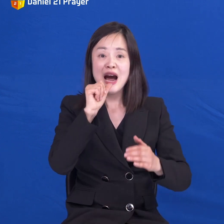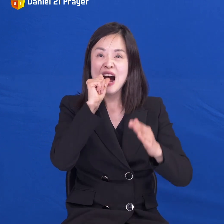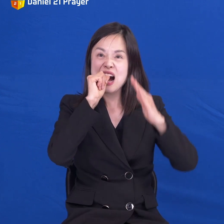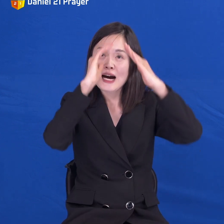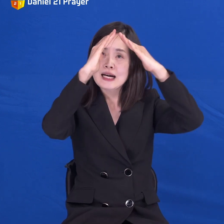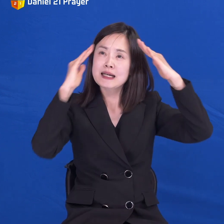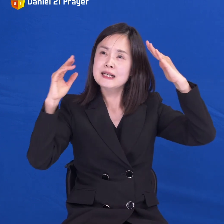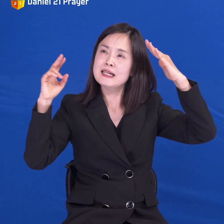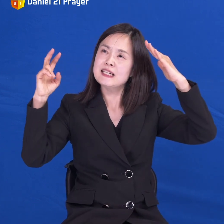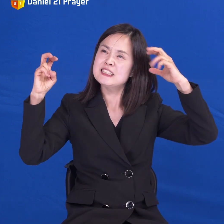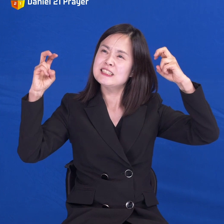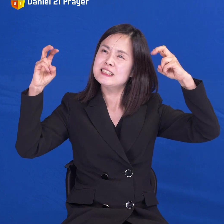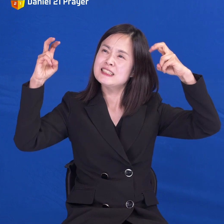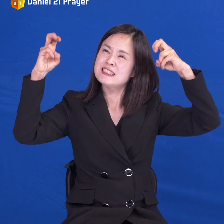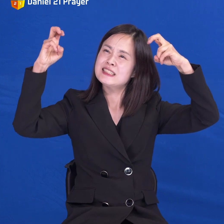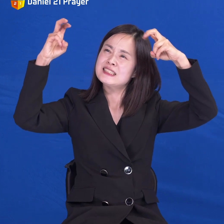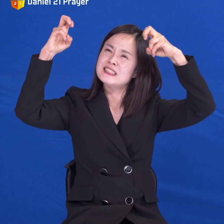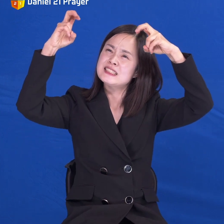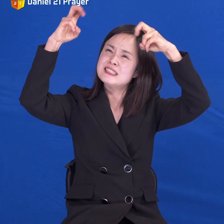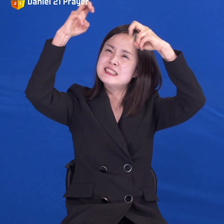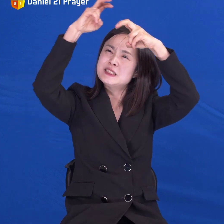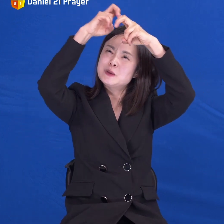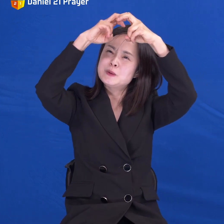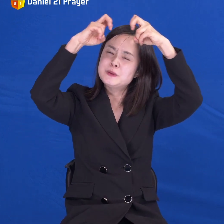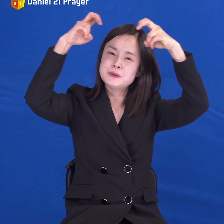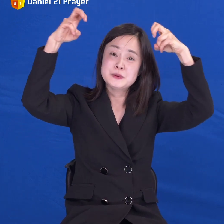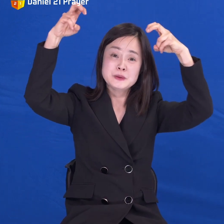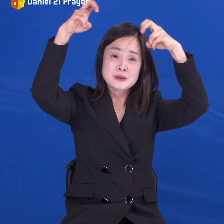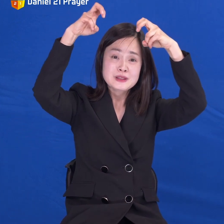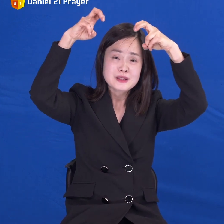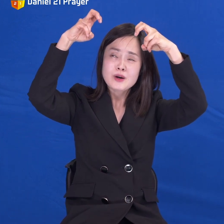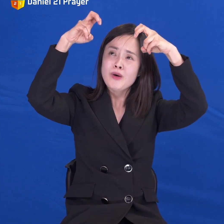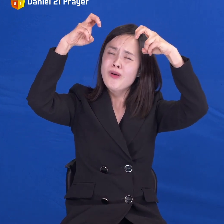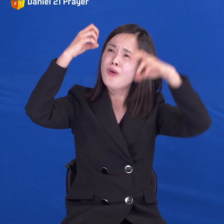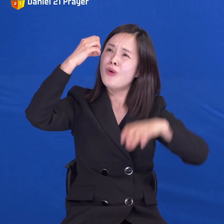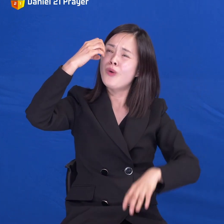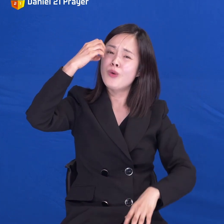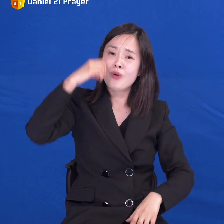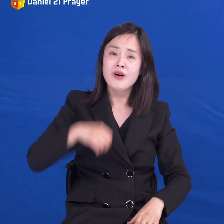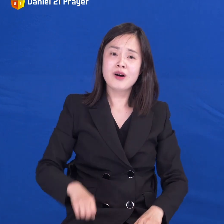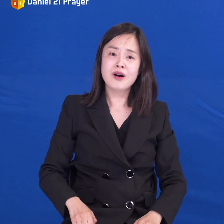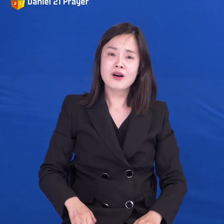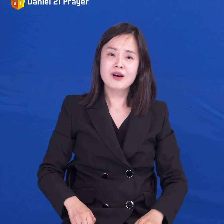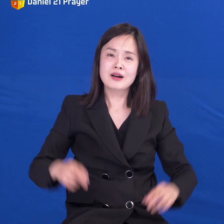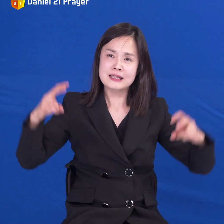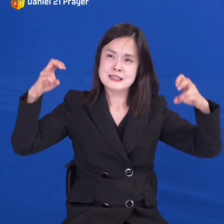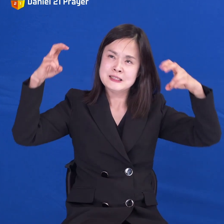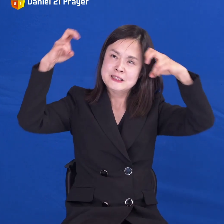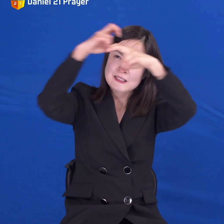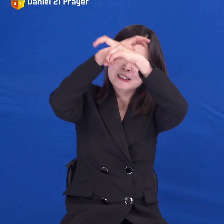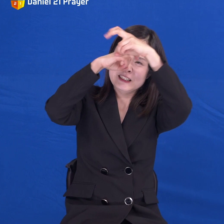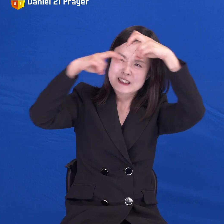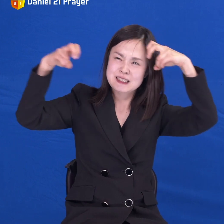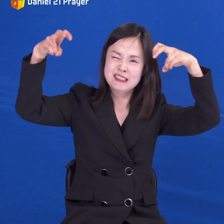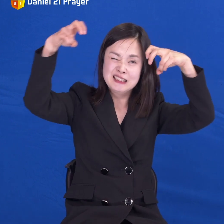올라간지 모르겠는데, 양철지붕 올라가서 이 굴곡이 있는 그 지붕 위로 달리기를 하는